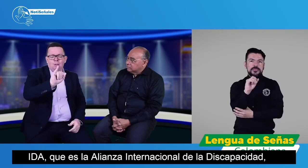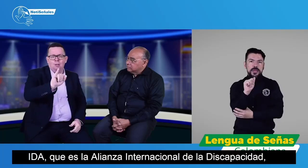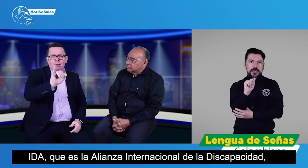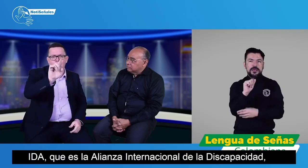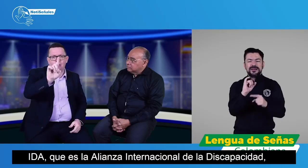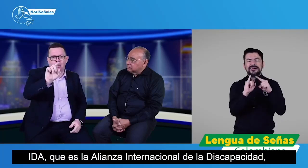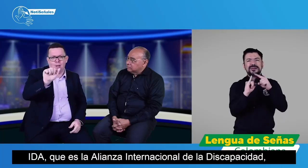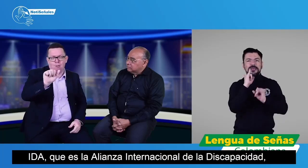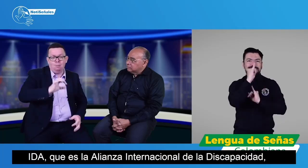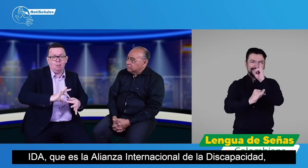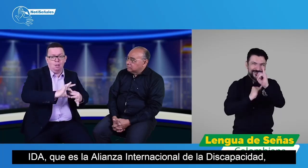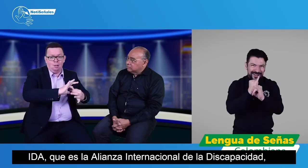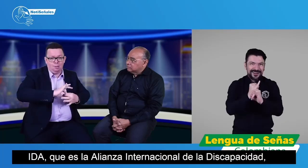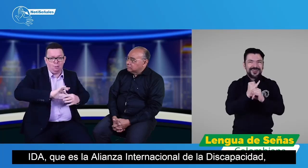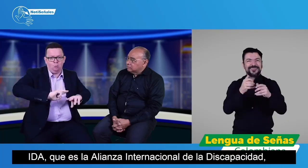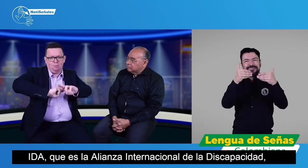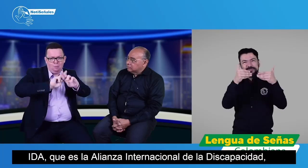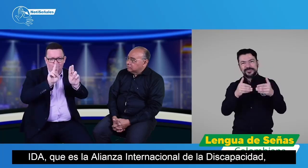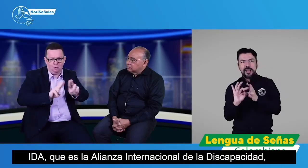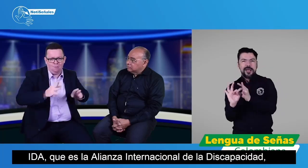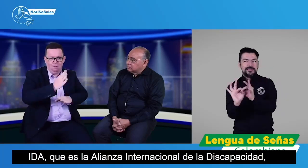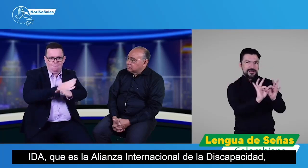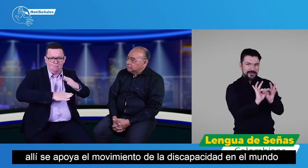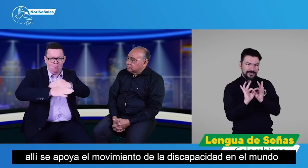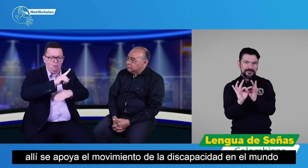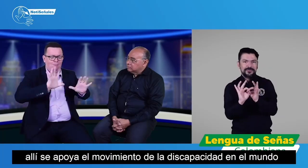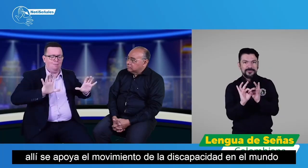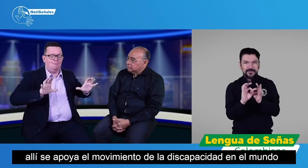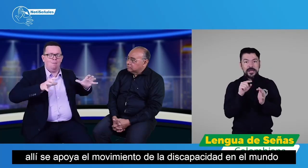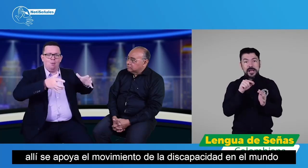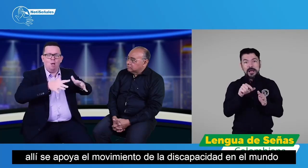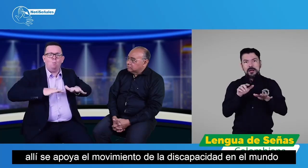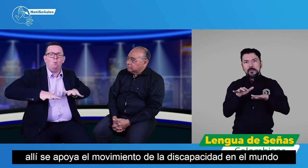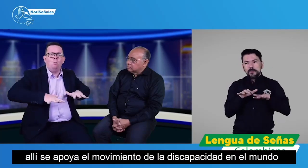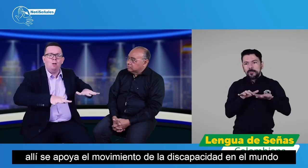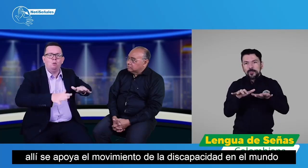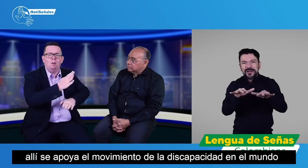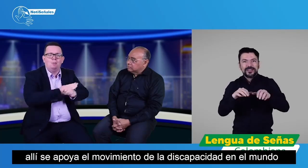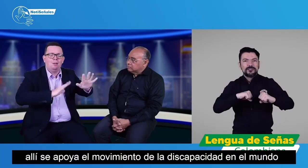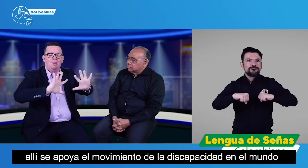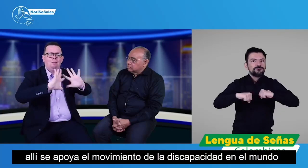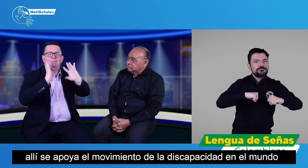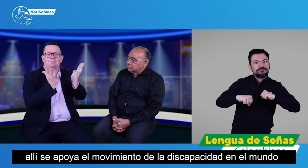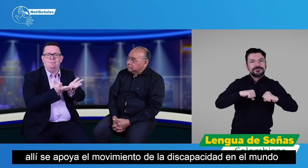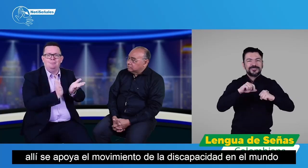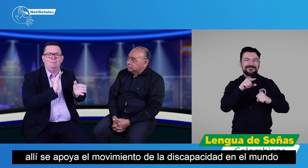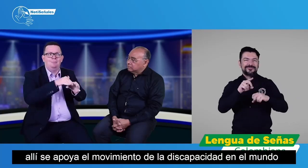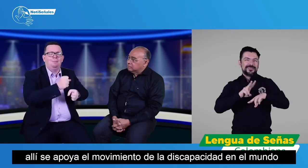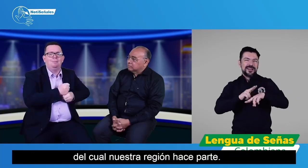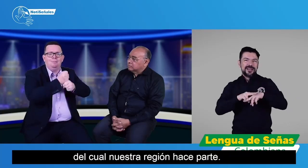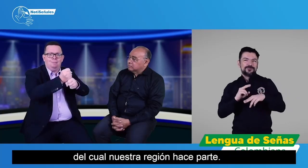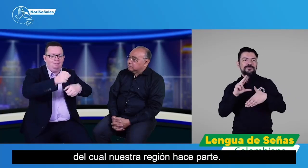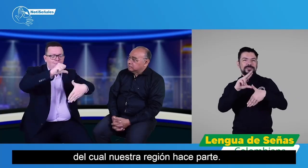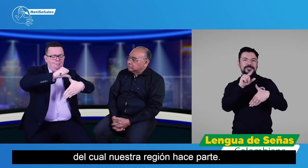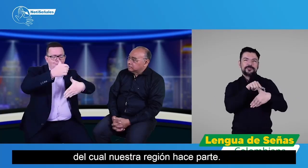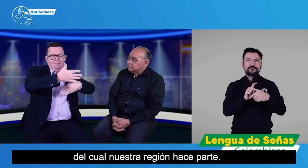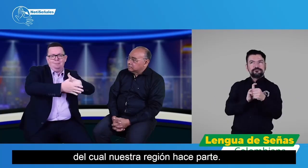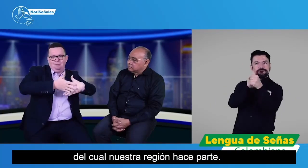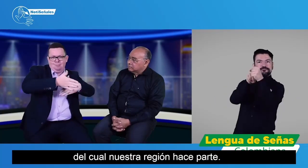Internacional de la Discapacidad. Allí se apoya el movimiento de la discapacidad en el mundo, del cual nuestra región hace